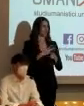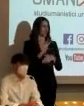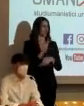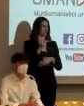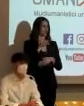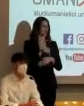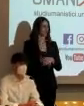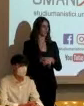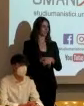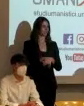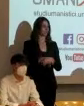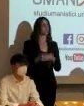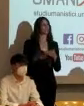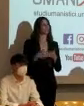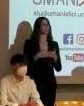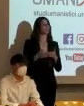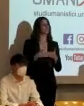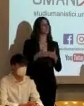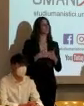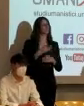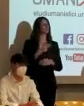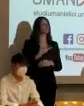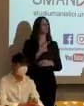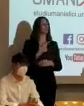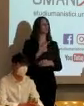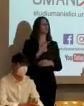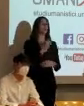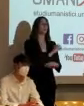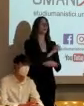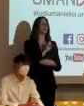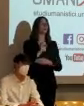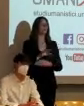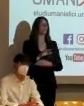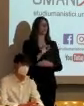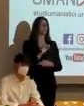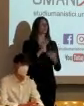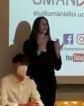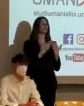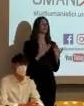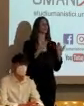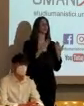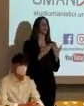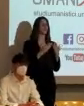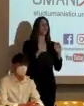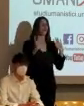a me due professori di studi storico-artistici e di archeologia.